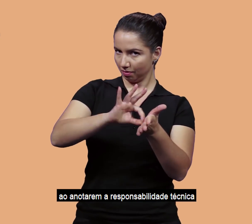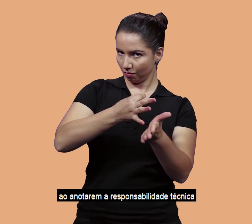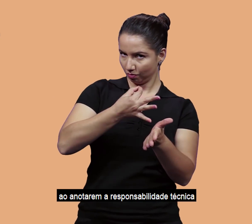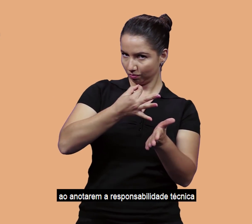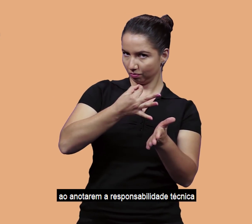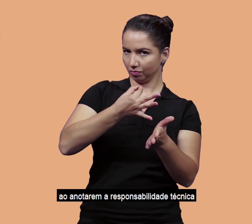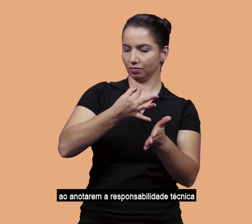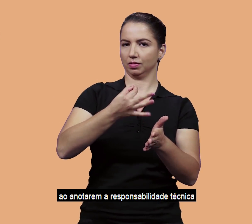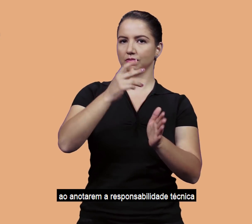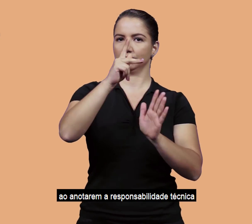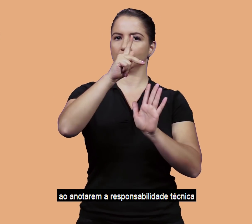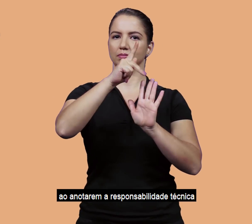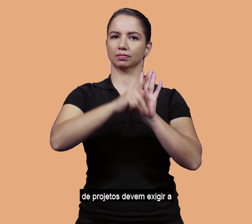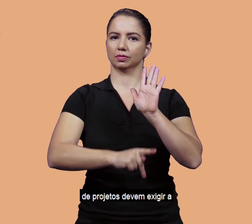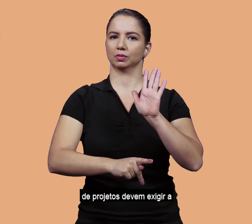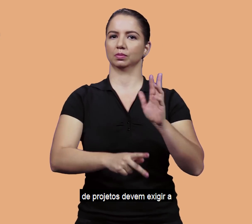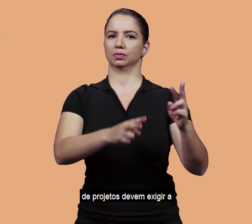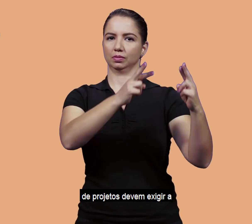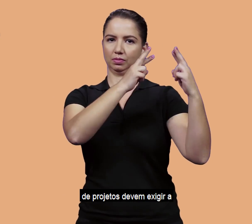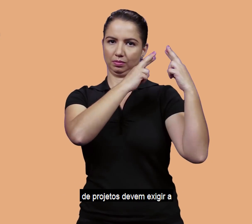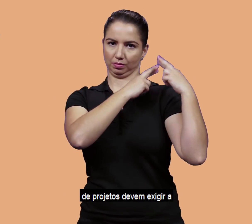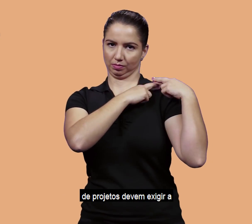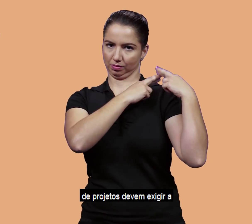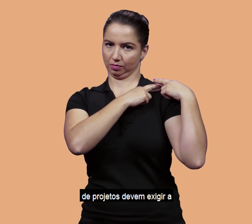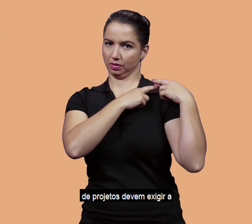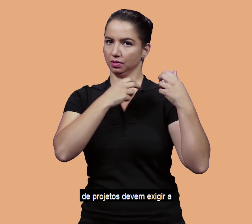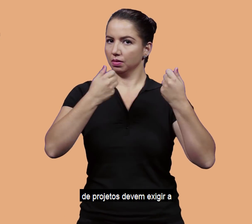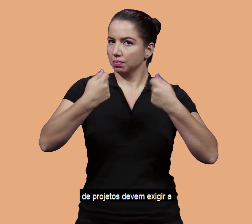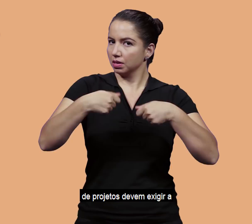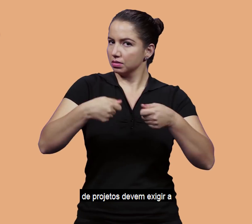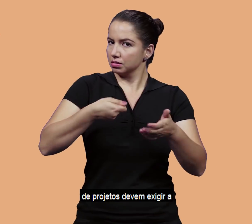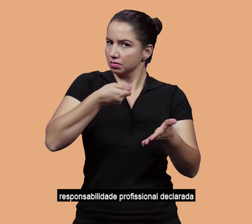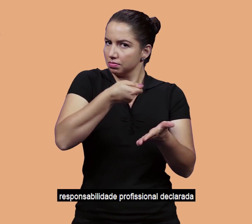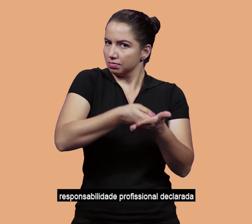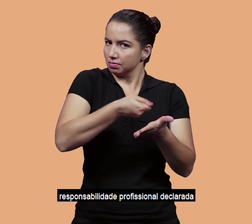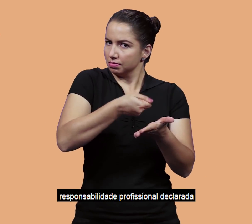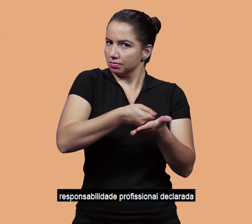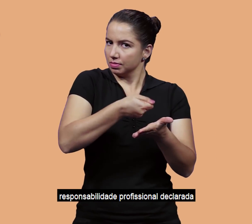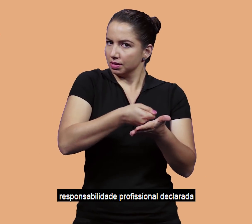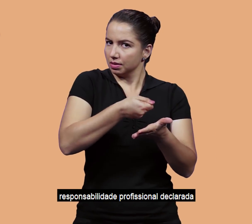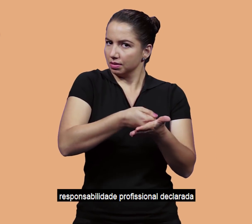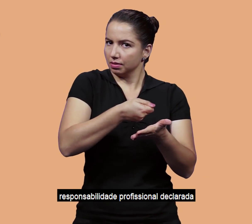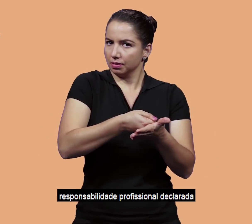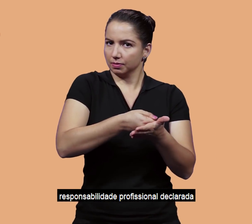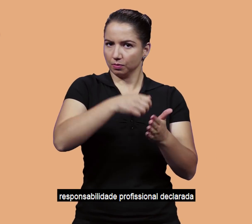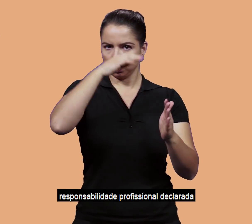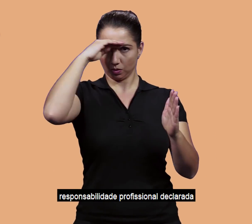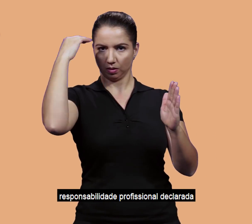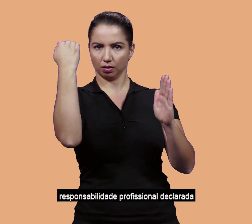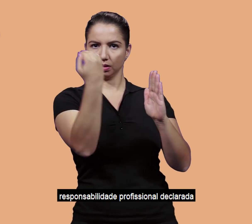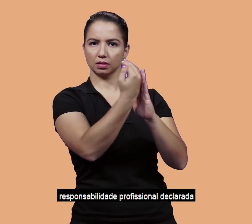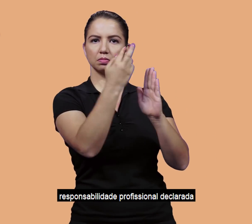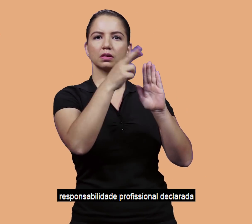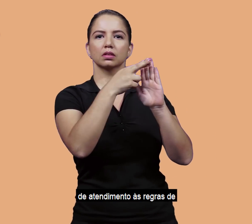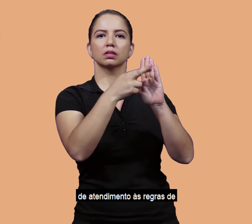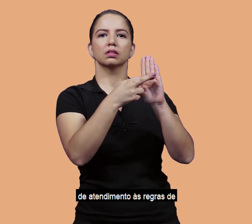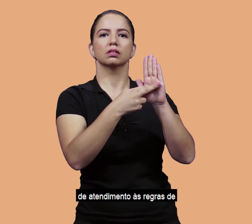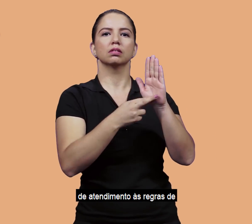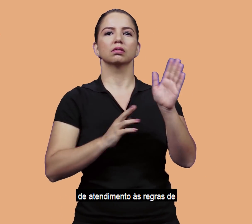responsabilidade técnica de projetos devem exigir a responsabilidade profissional declarada de atendimento às regras